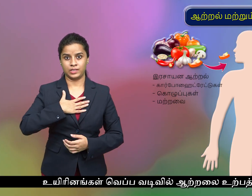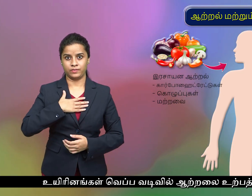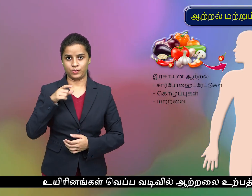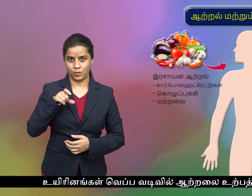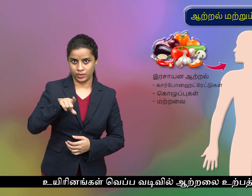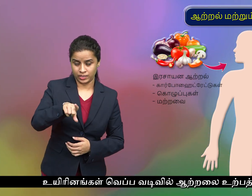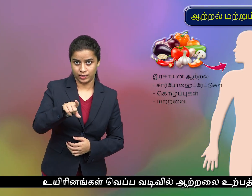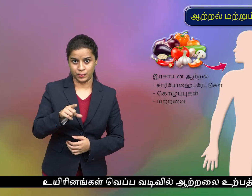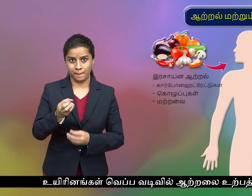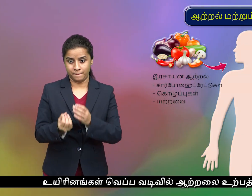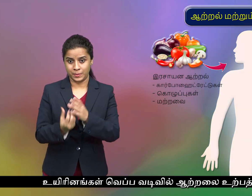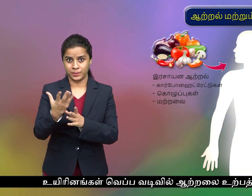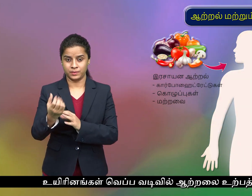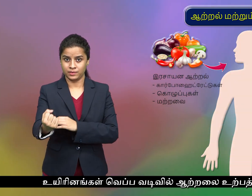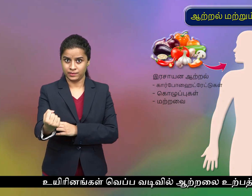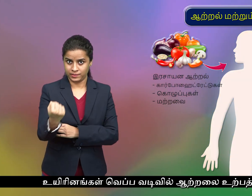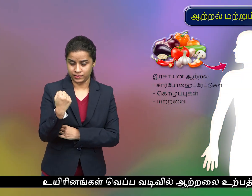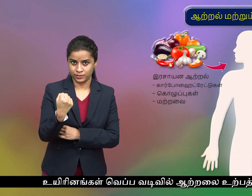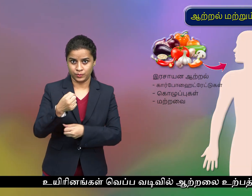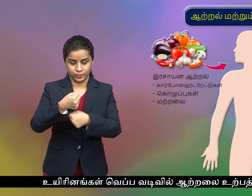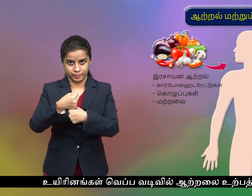உயிரினங்கள் வெப்ப வடிவில் ஆற்றலை உற்பத்தி செய்கின்றன.